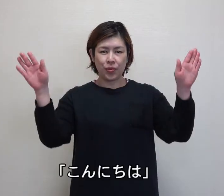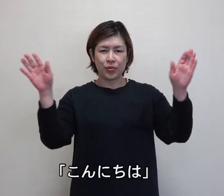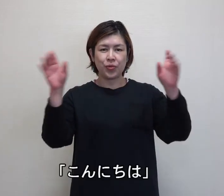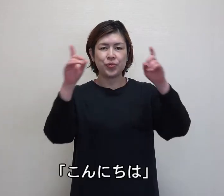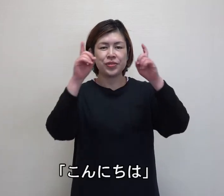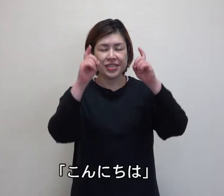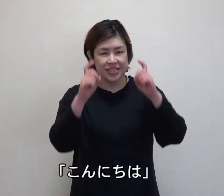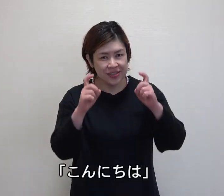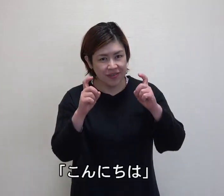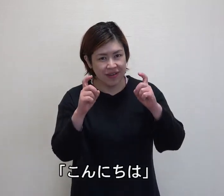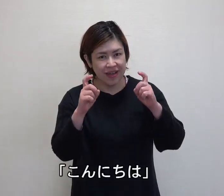こんにちは。